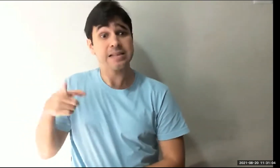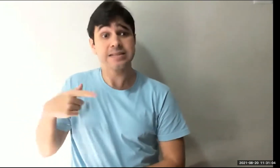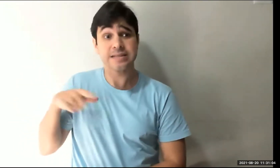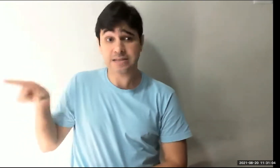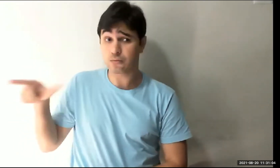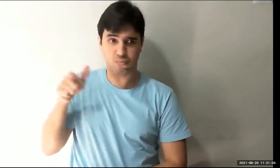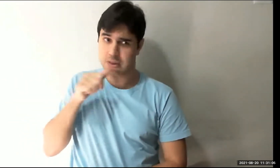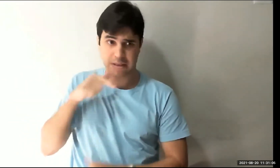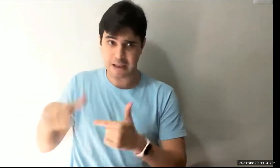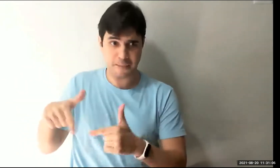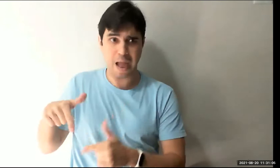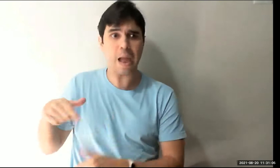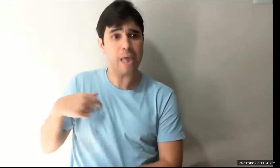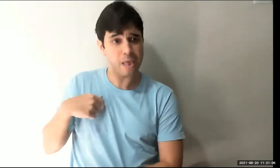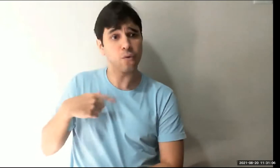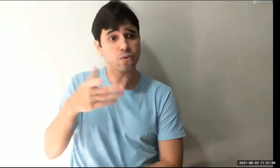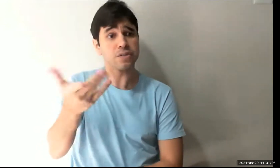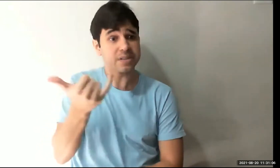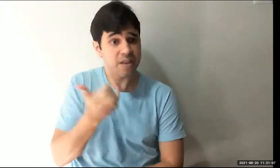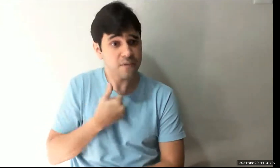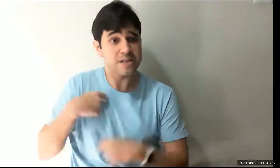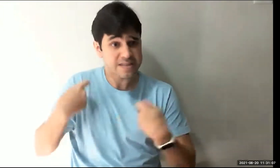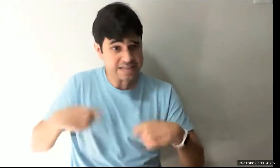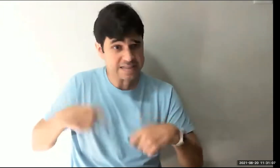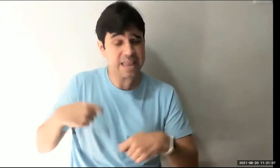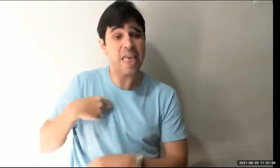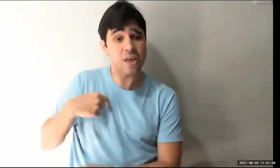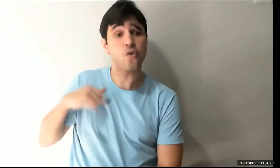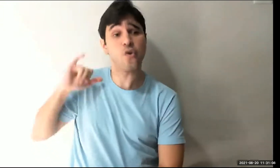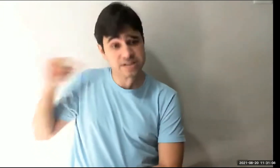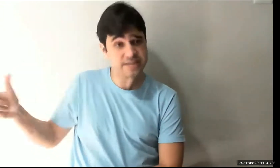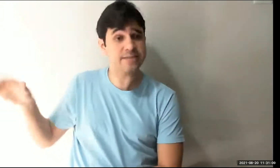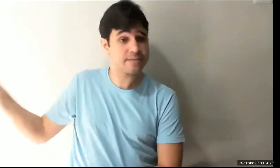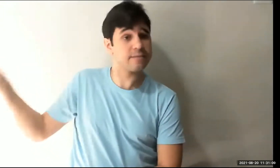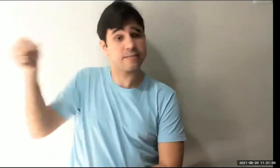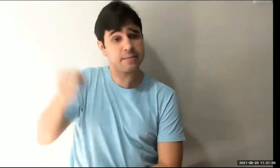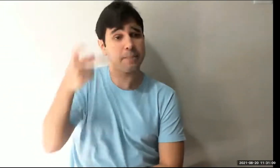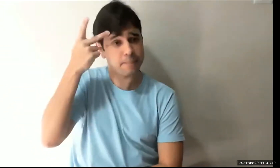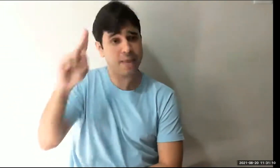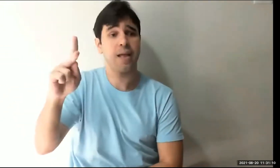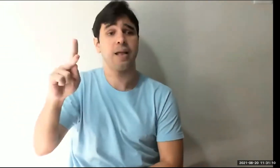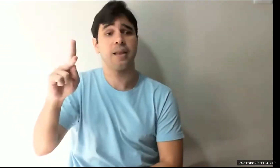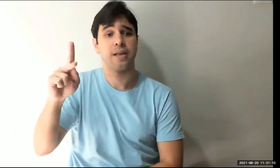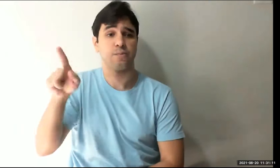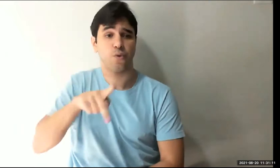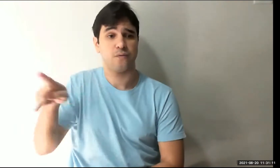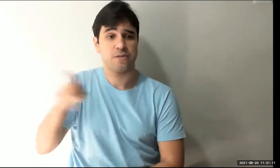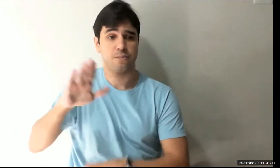DESUR. Fora isso, esses trabalhos que eu faço de forma porque eu gosto mesmo, então eu faço apoiando